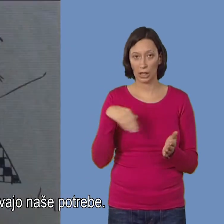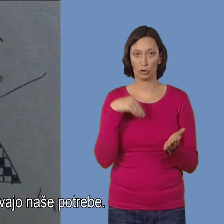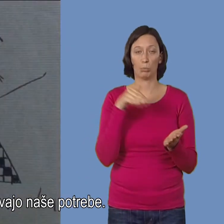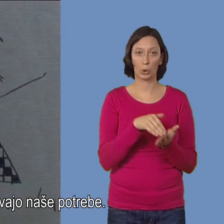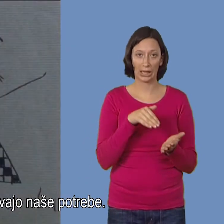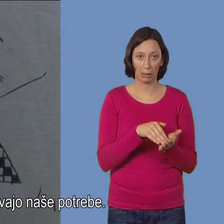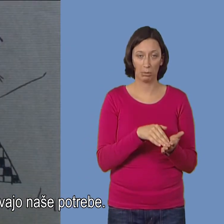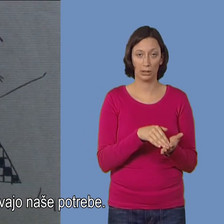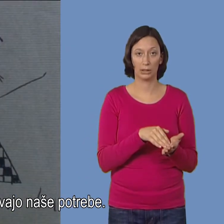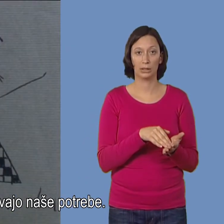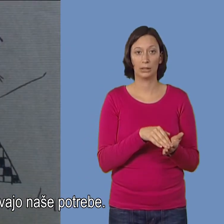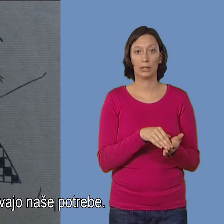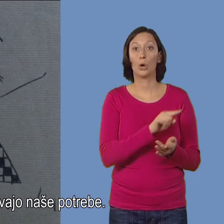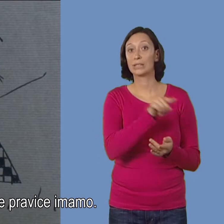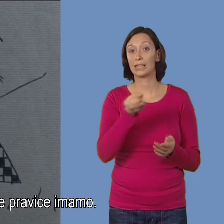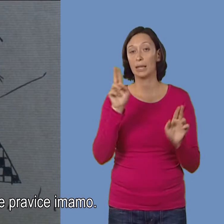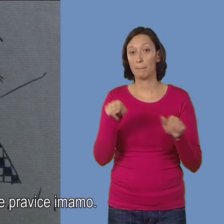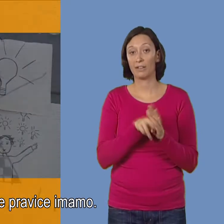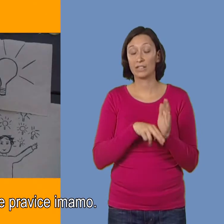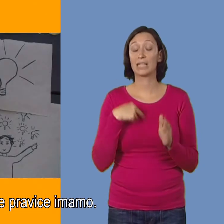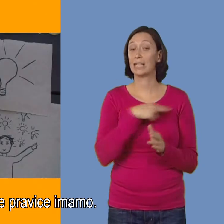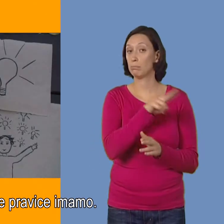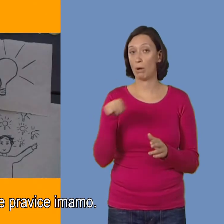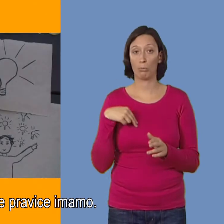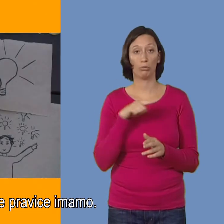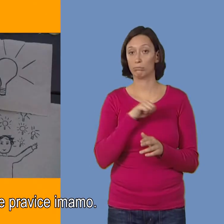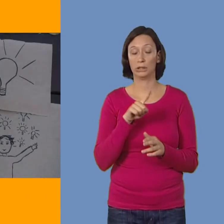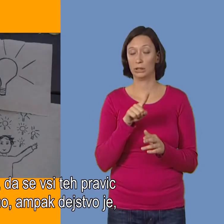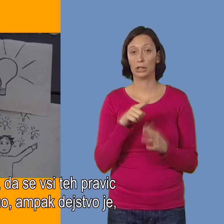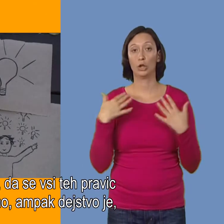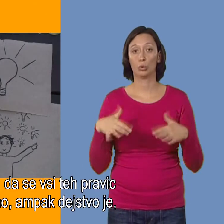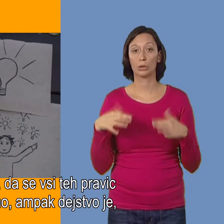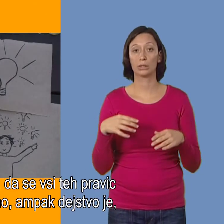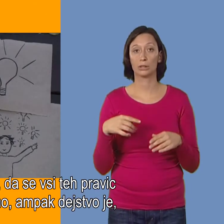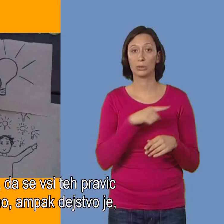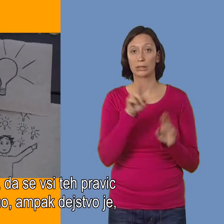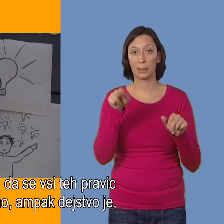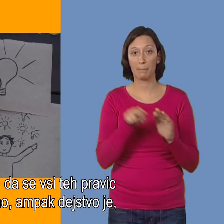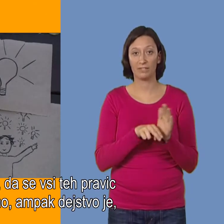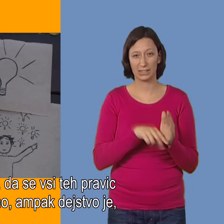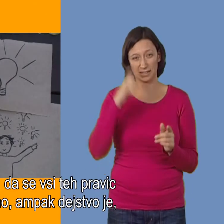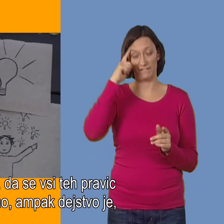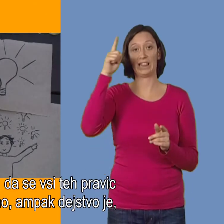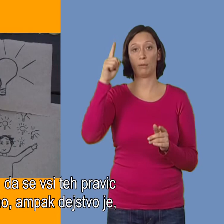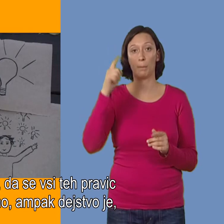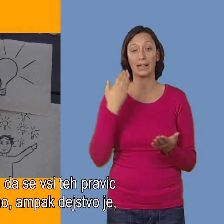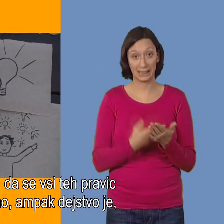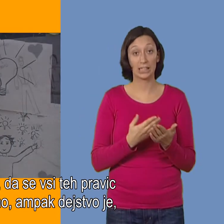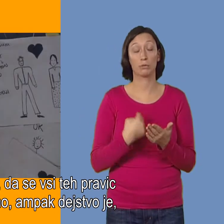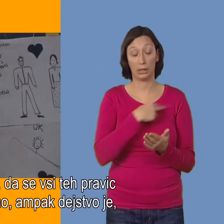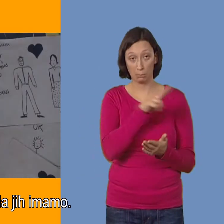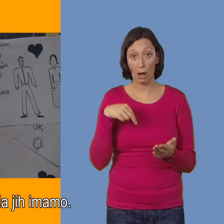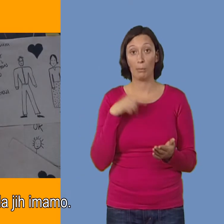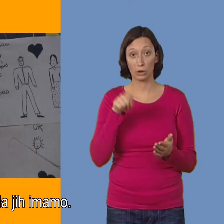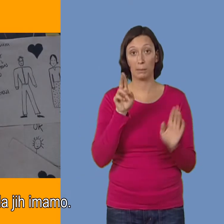te naše potrebe. Vse te pravice imamo. Ni nujno, da se vsi teh pravic zavedamo, ampak